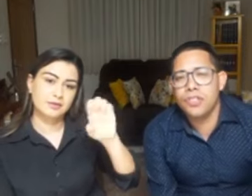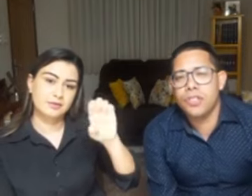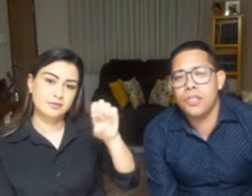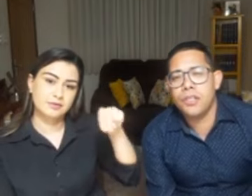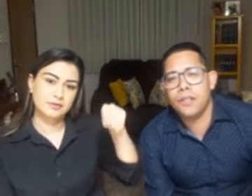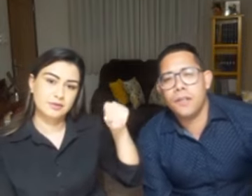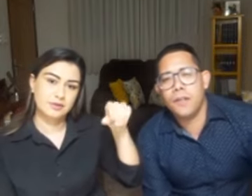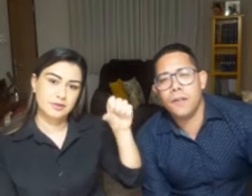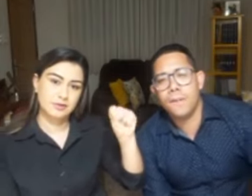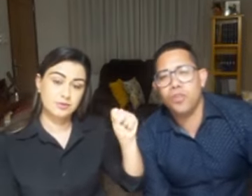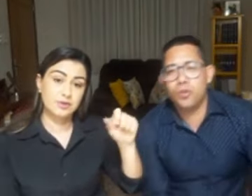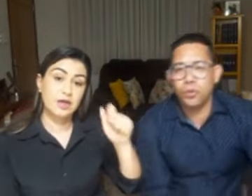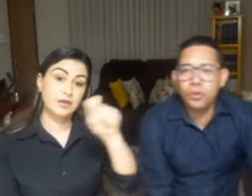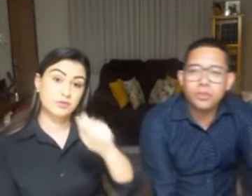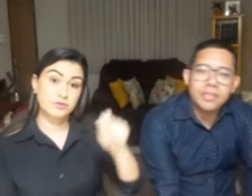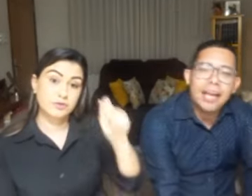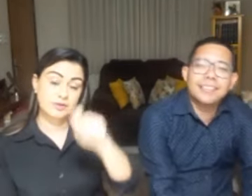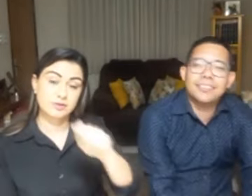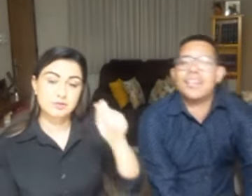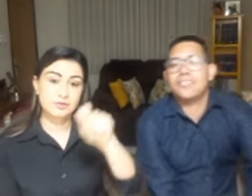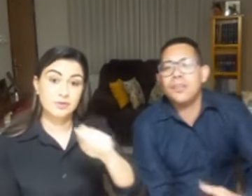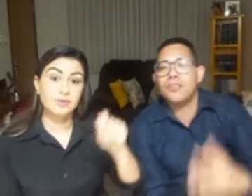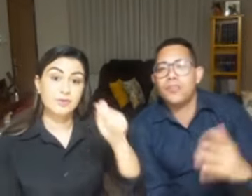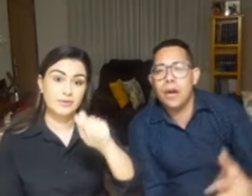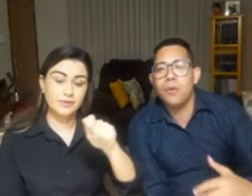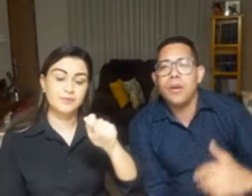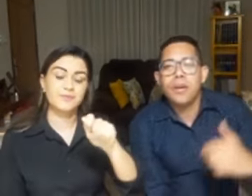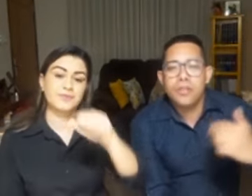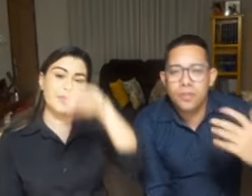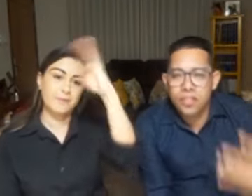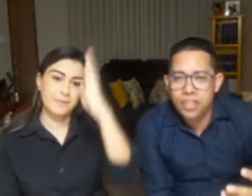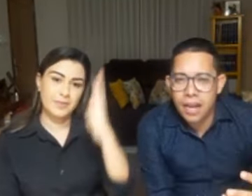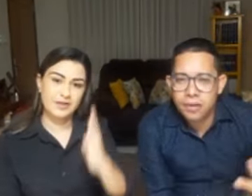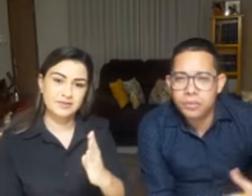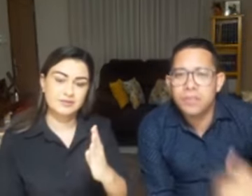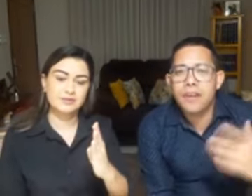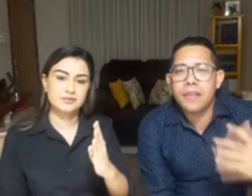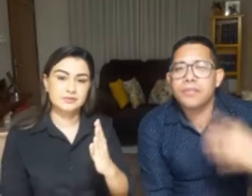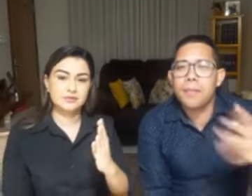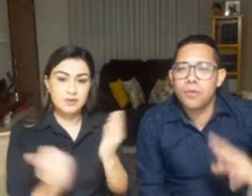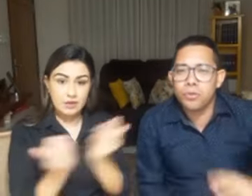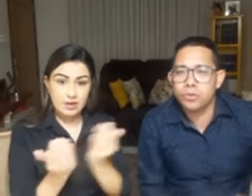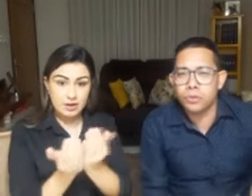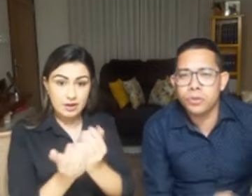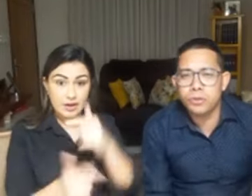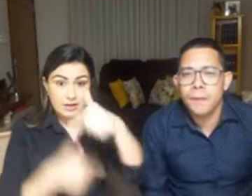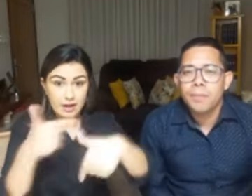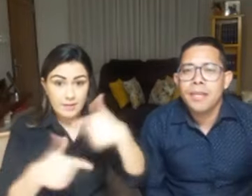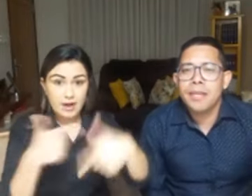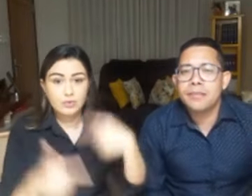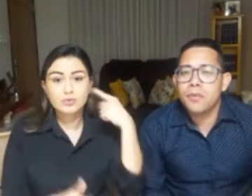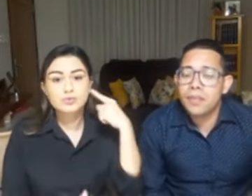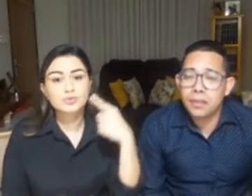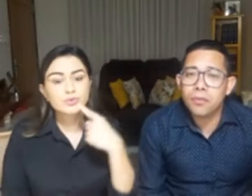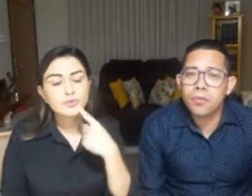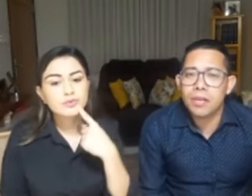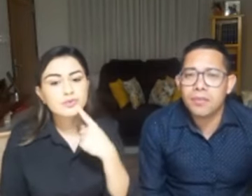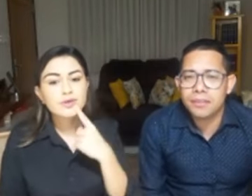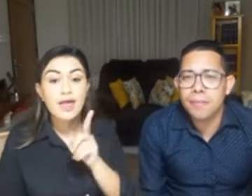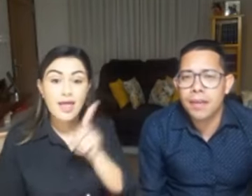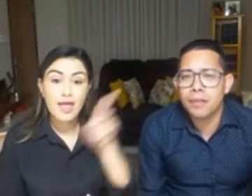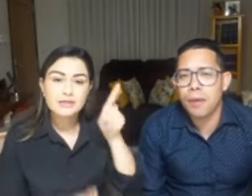Associação de Surdos, a Associação Nacional de Evangélicos, que faz o trabalho com os surdos. E eles estão fazendo